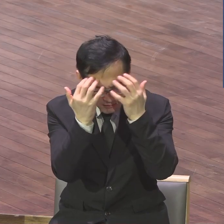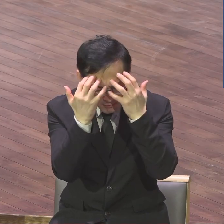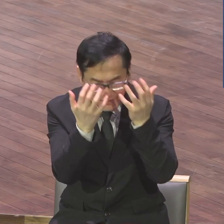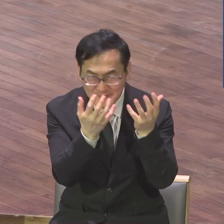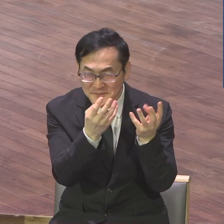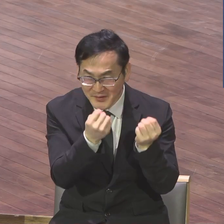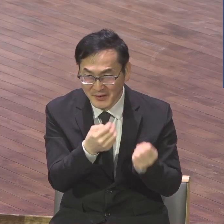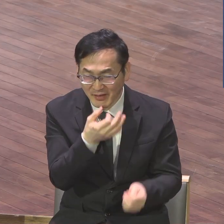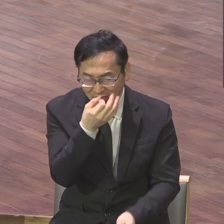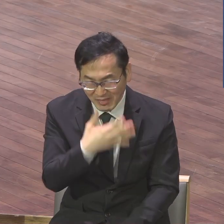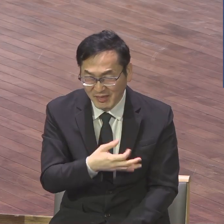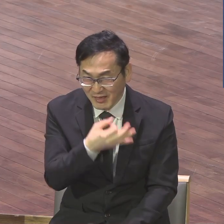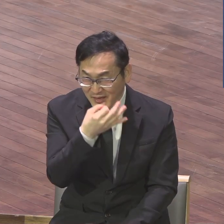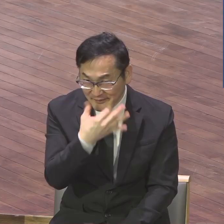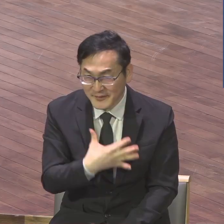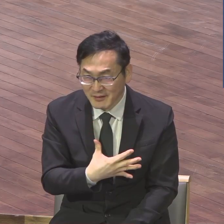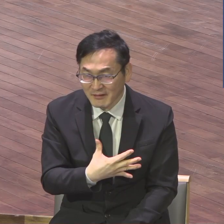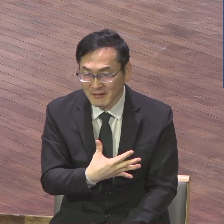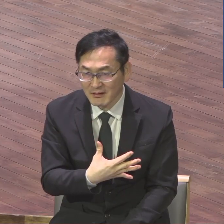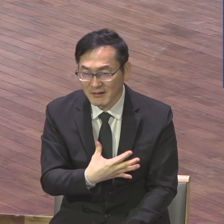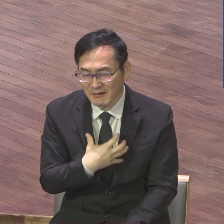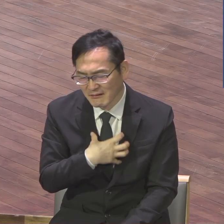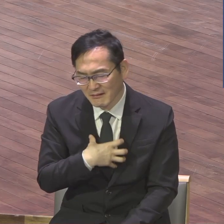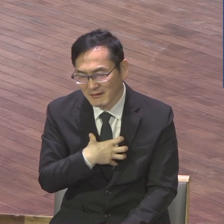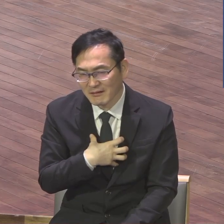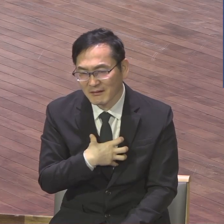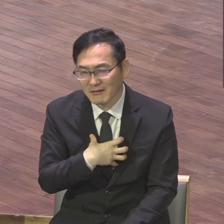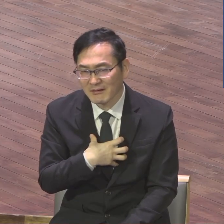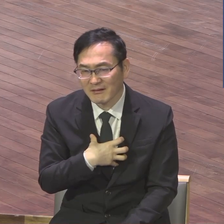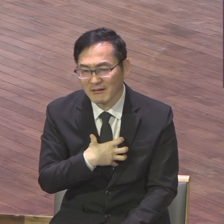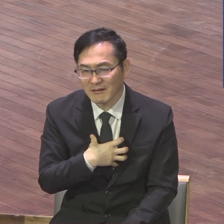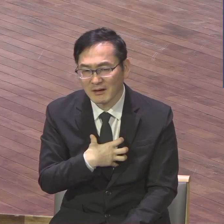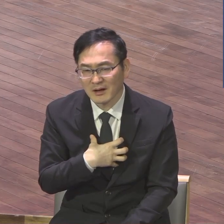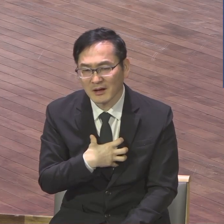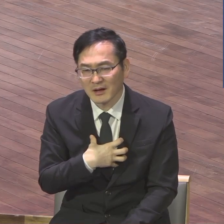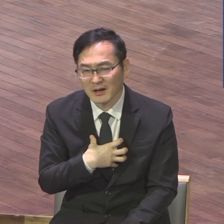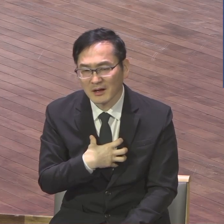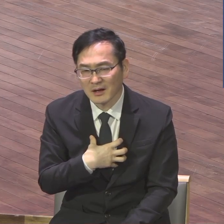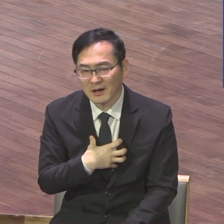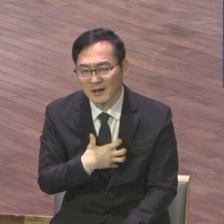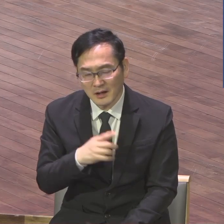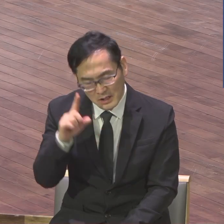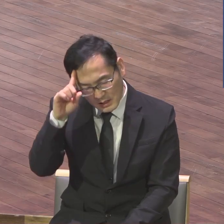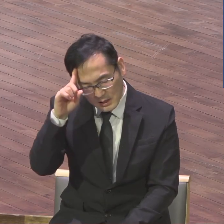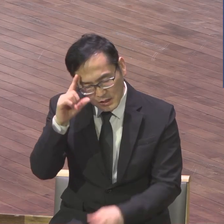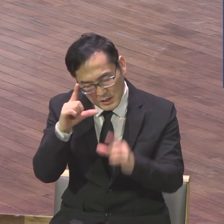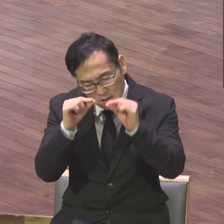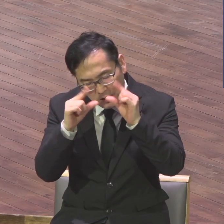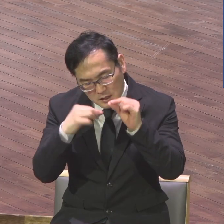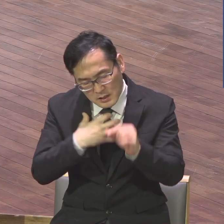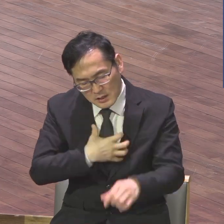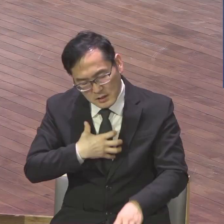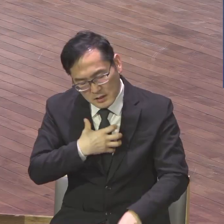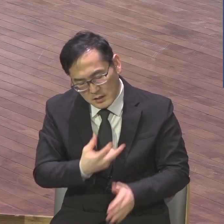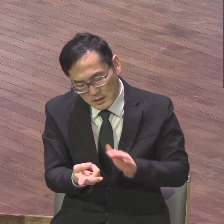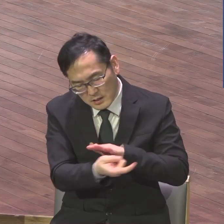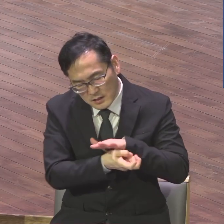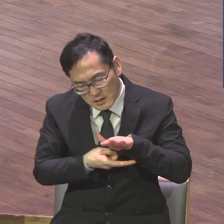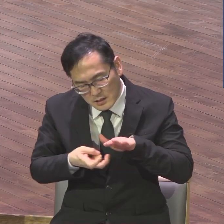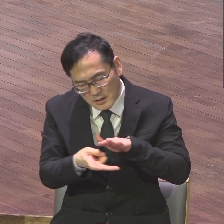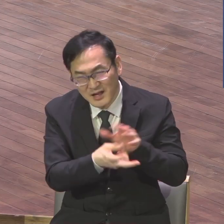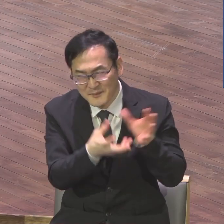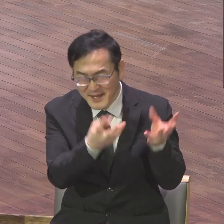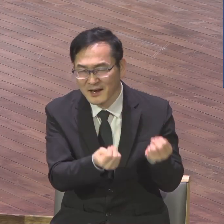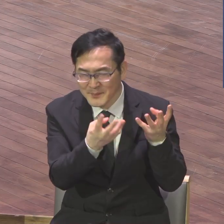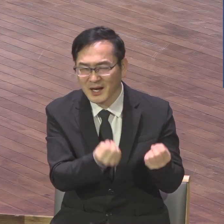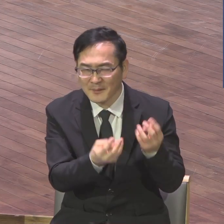고달픕니까? 얼마나 어려운 일이 많습니까? 그 피가 마르고 밤샘 잠을 못 자게 만드는 문제 사건들이